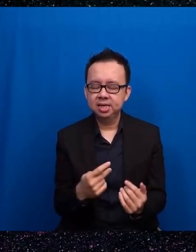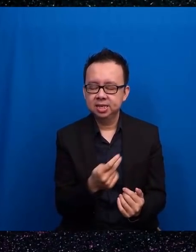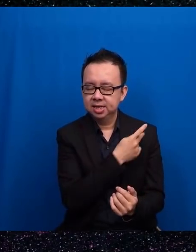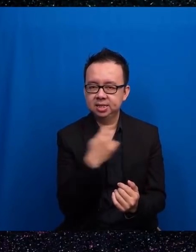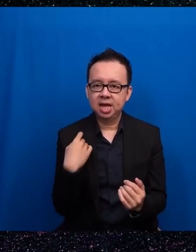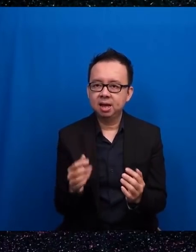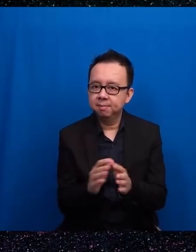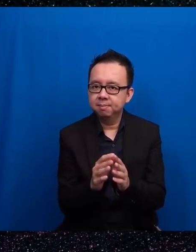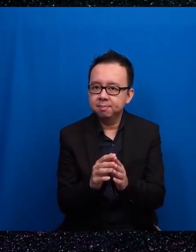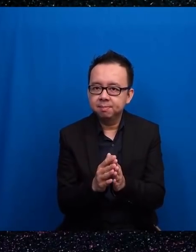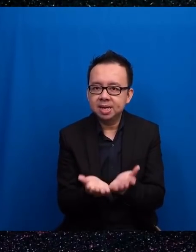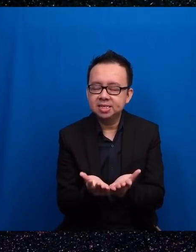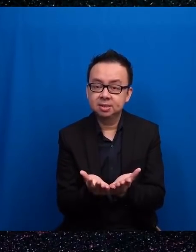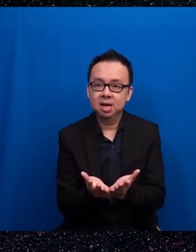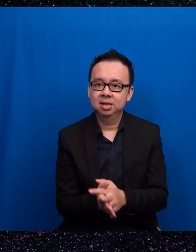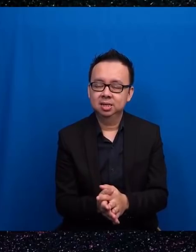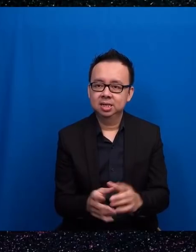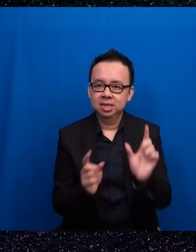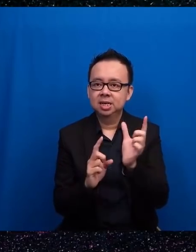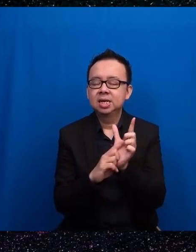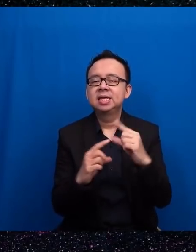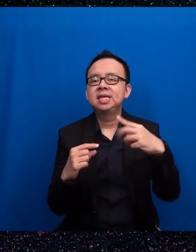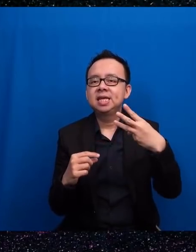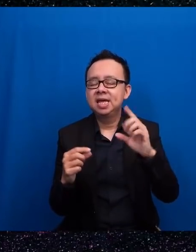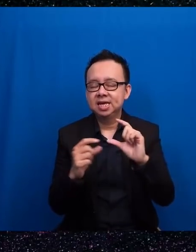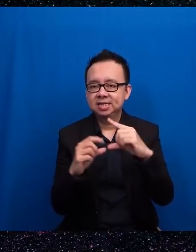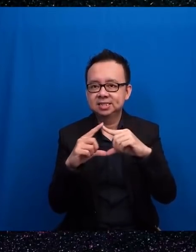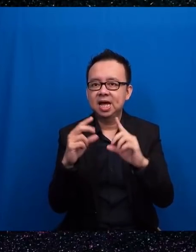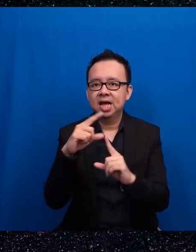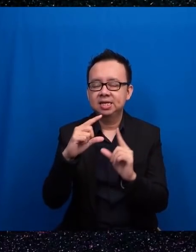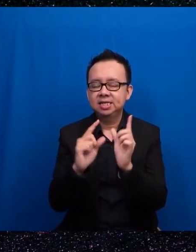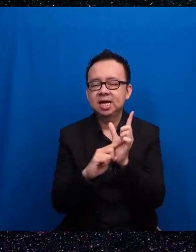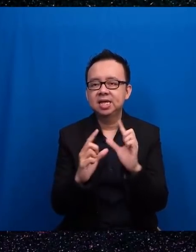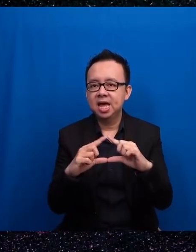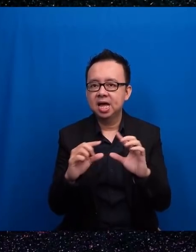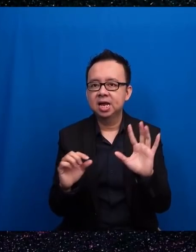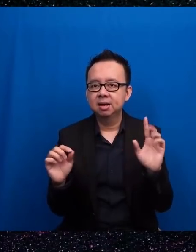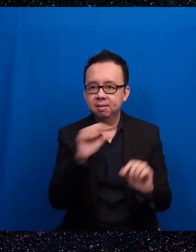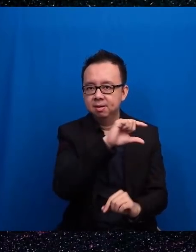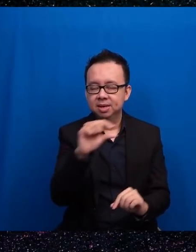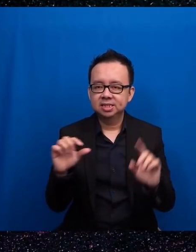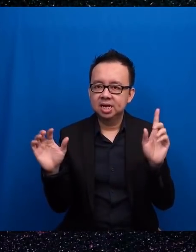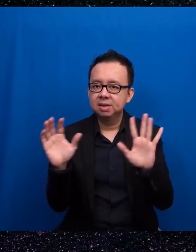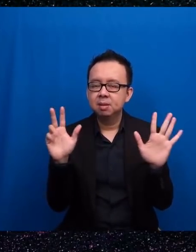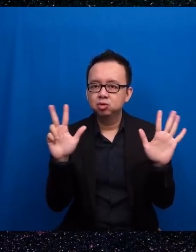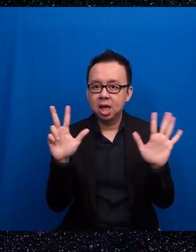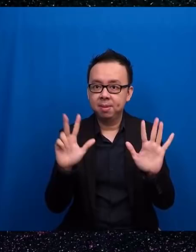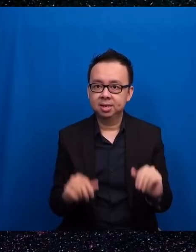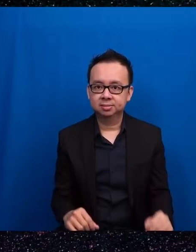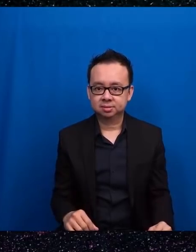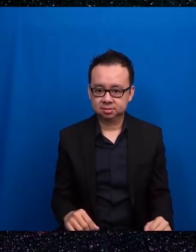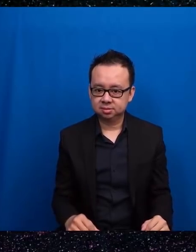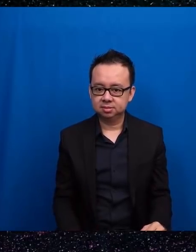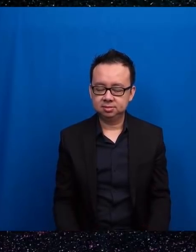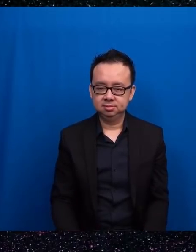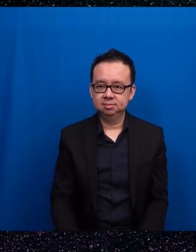terlebih dahulu Yesaya 58 ayat 13 dan 14 menghormati hari Sabat. Saya bacakan ya semua. Apabila engkau